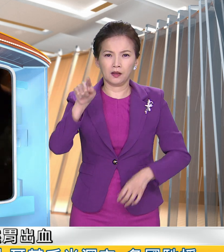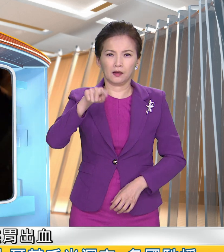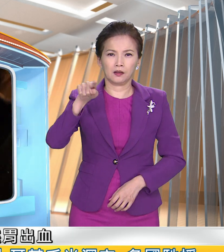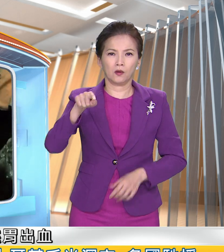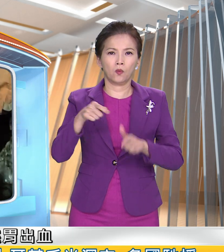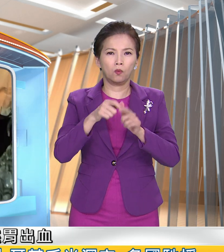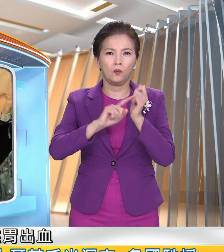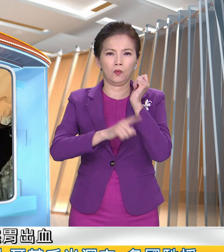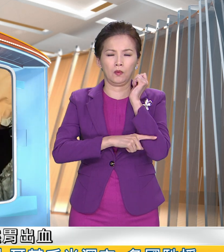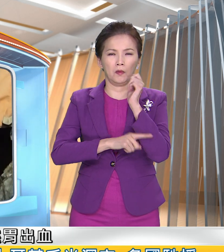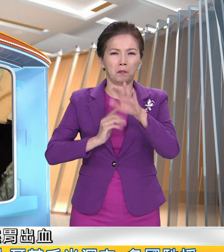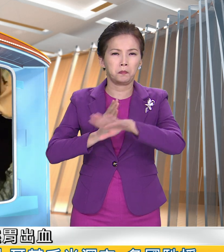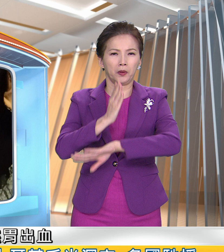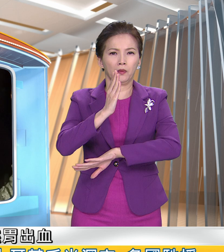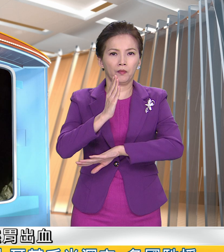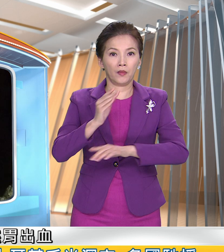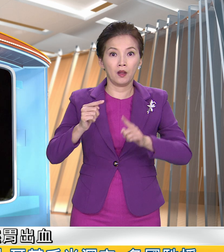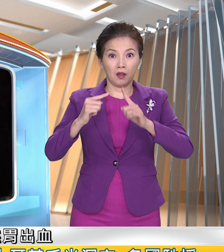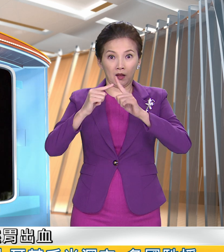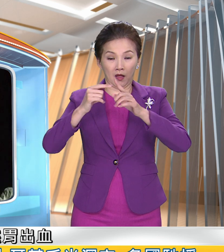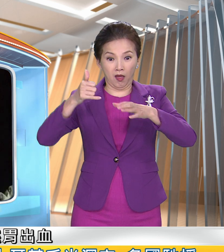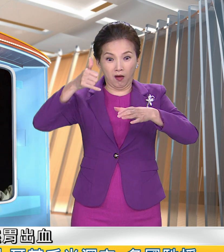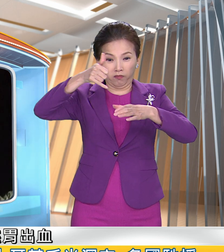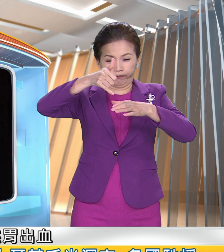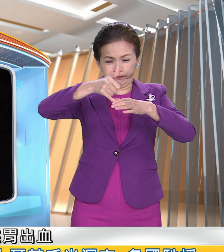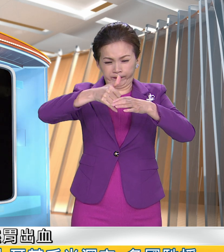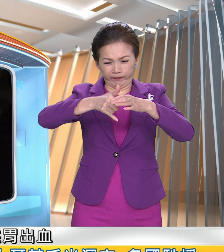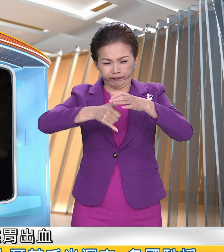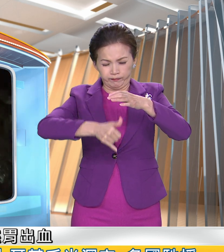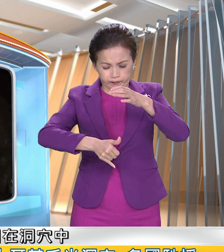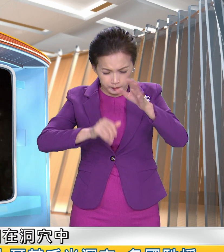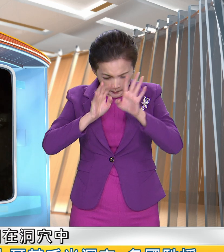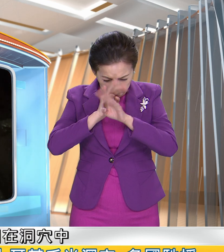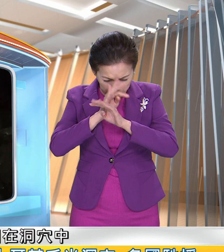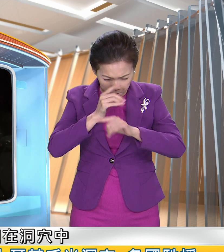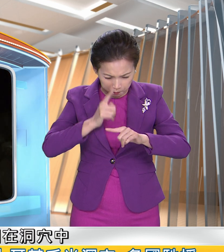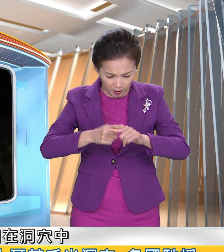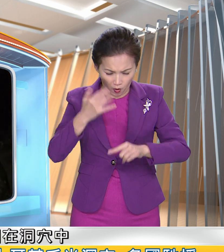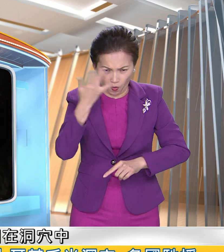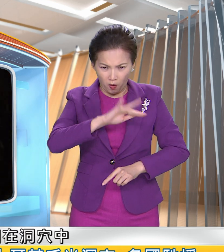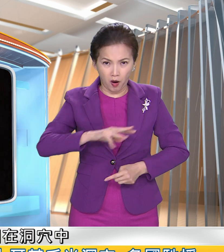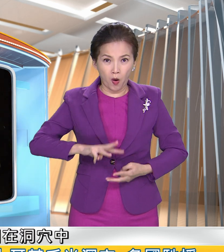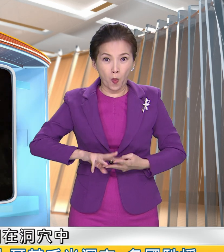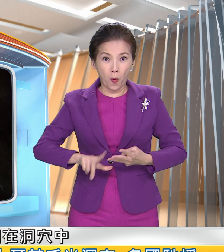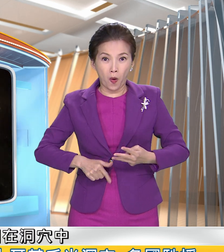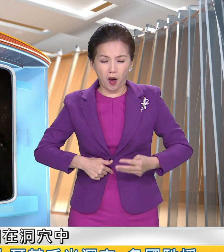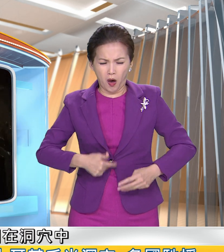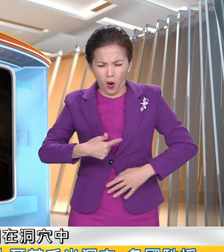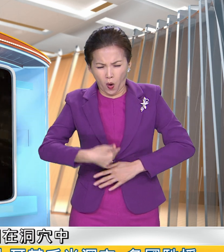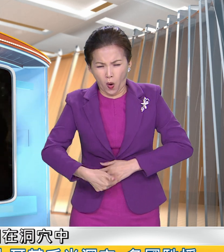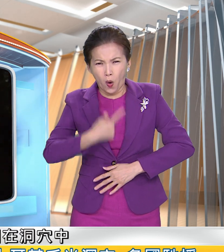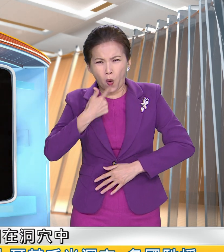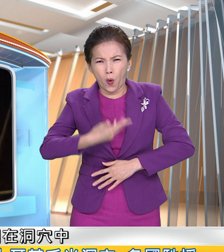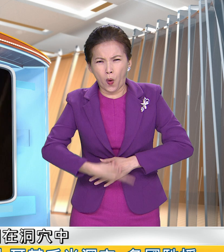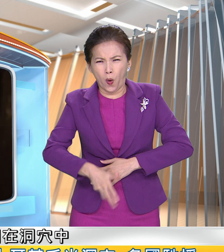行探勘的时候，却突然胃出血，没有力气离开，受困在洞穴之中。